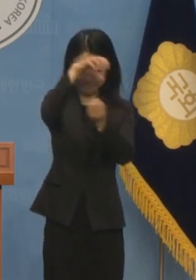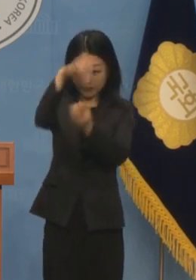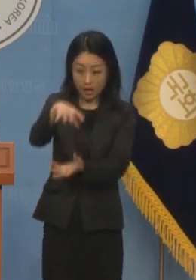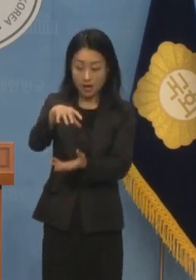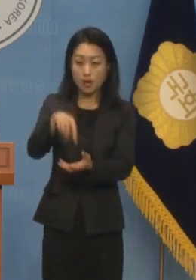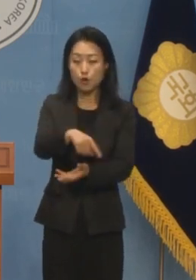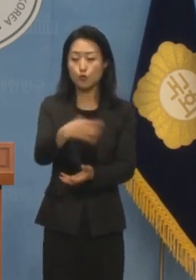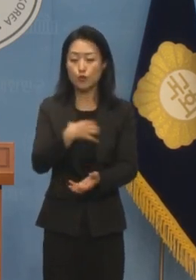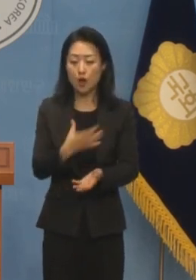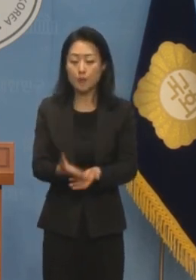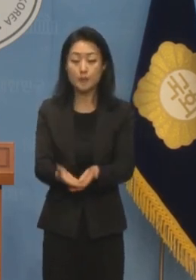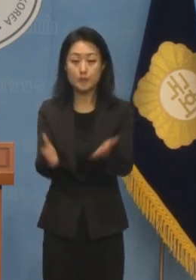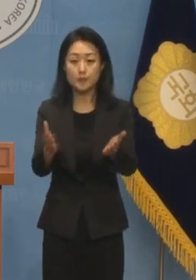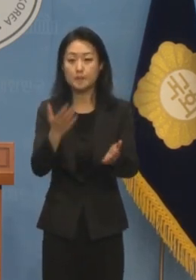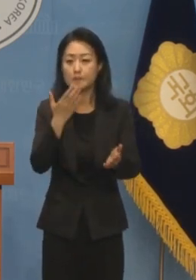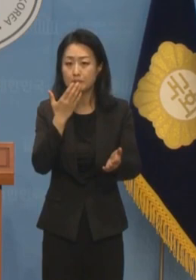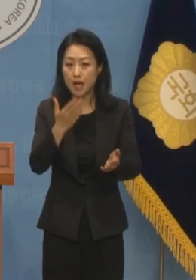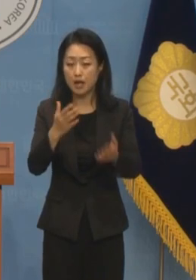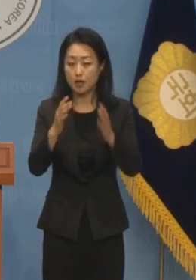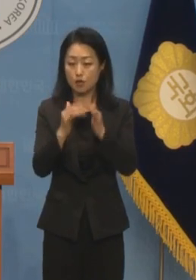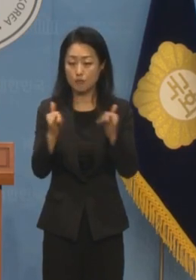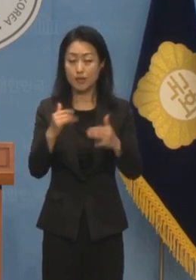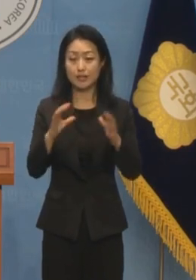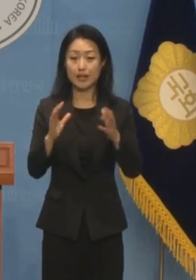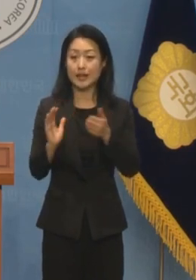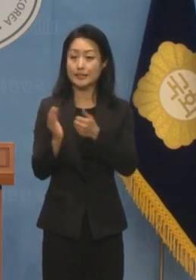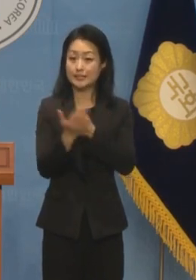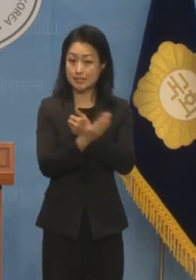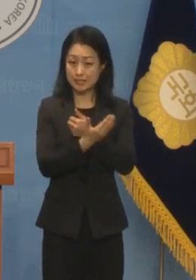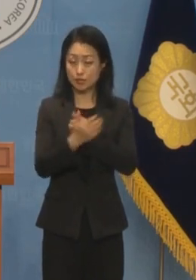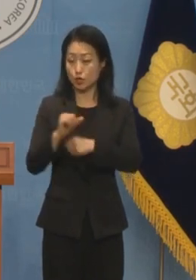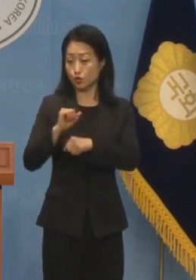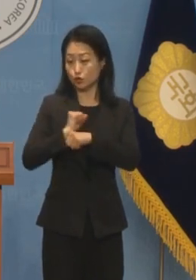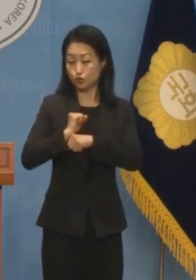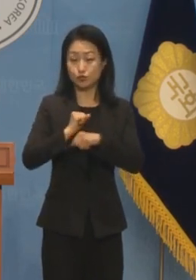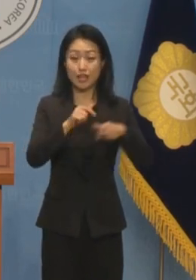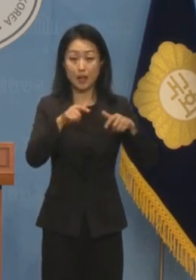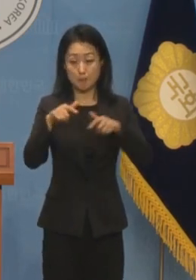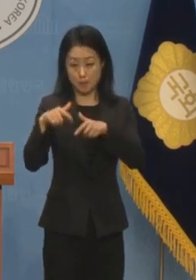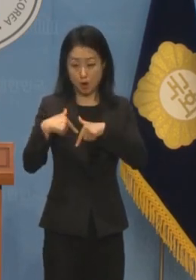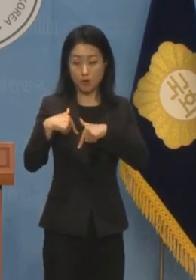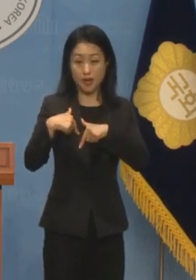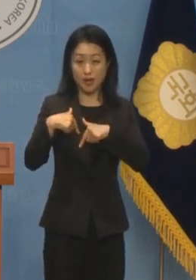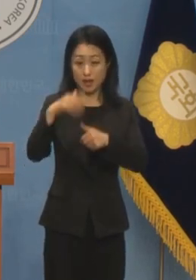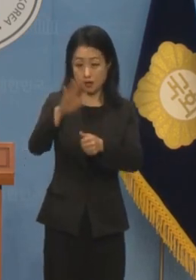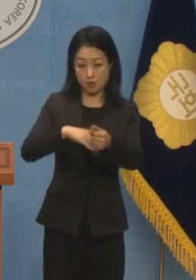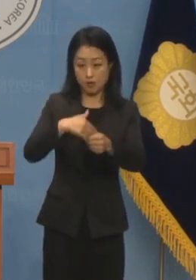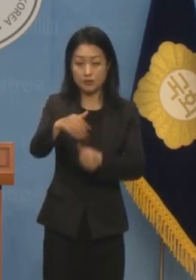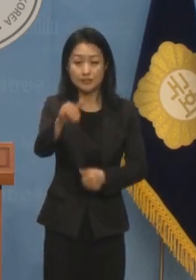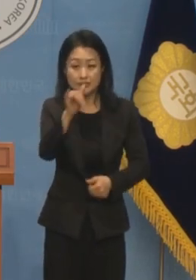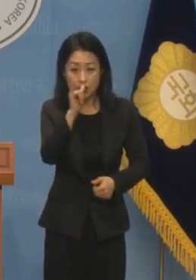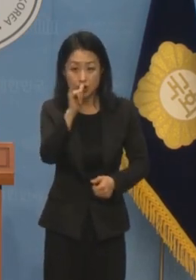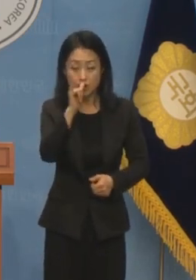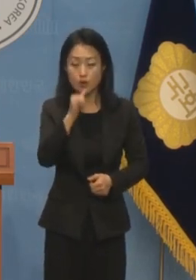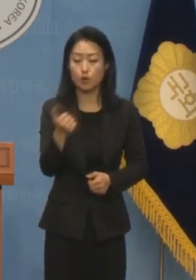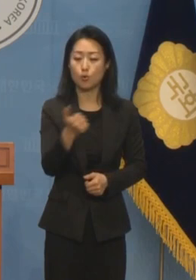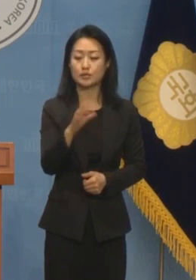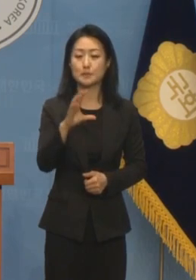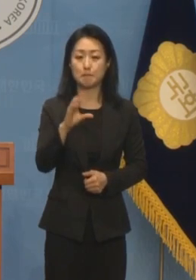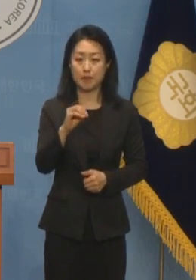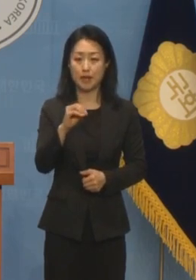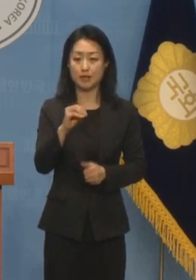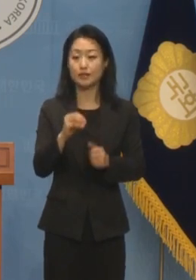있습니다. 국민과 나라를 지키는 군의 명예를 조롱한다면 50만